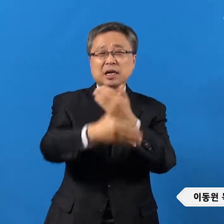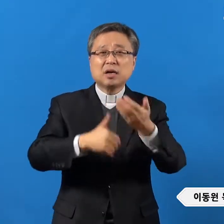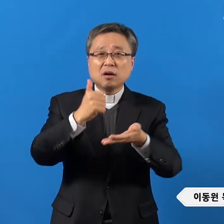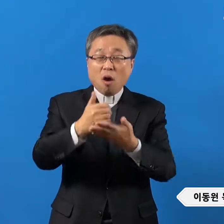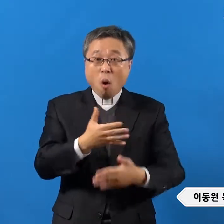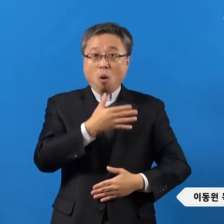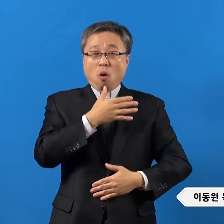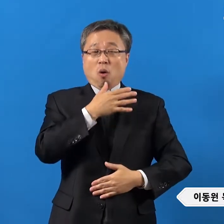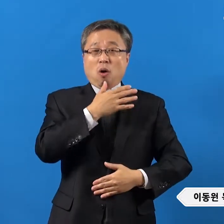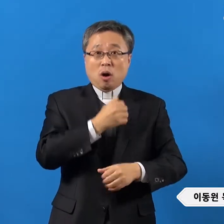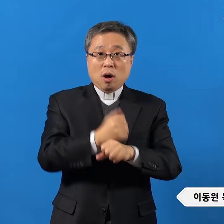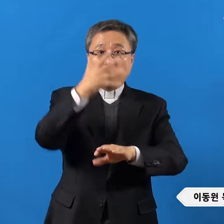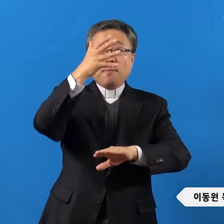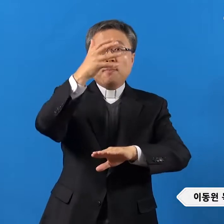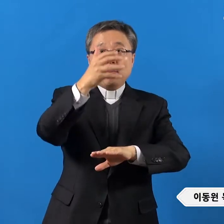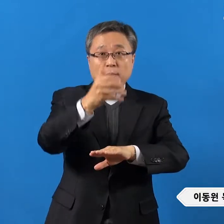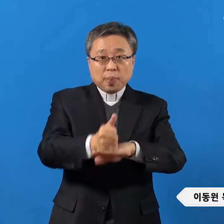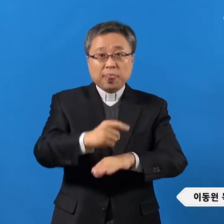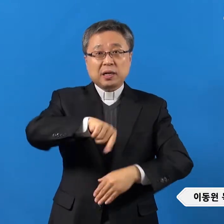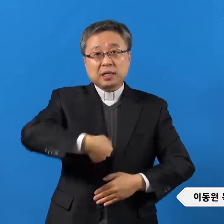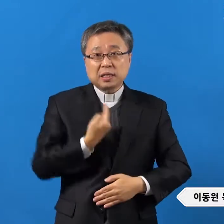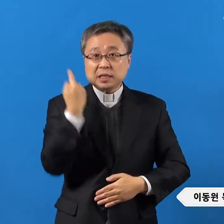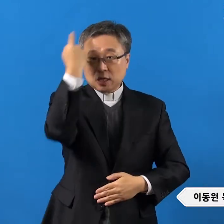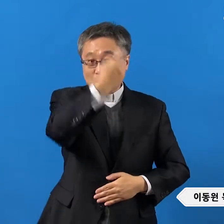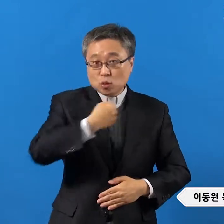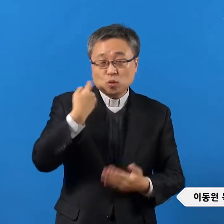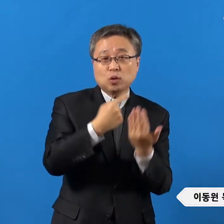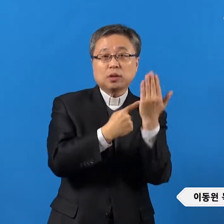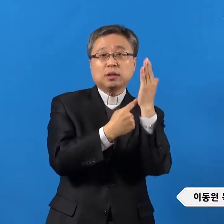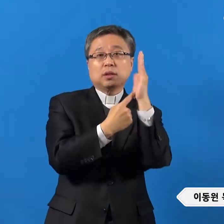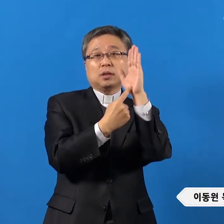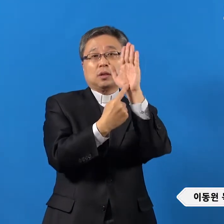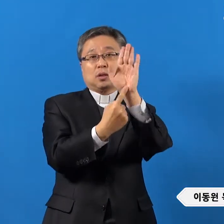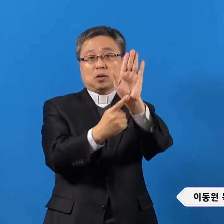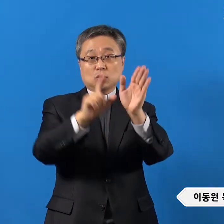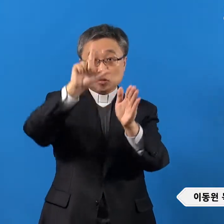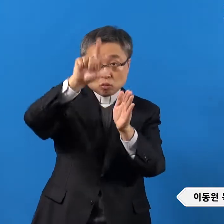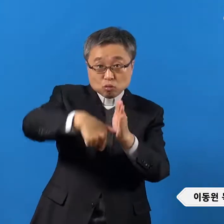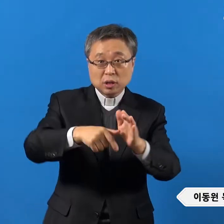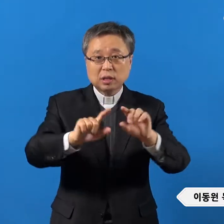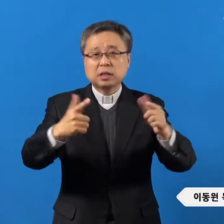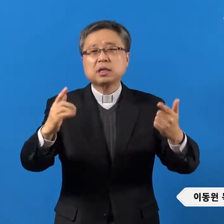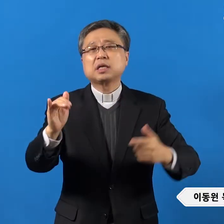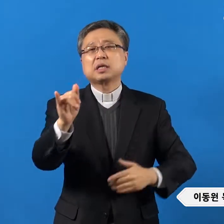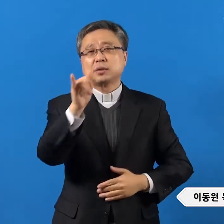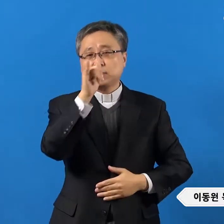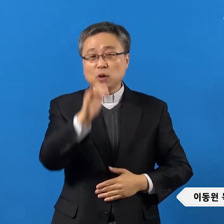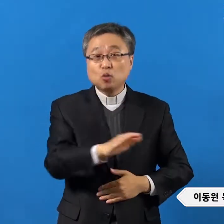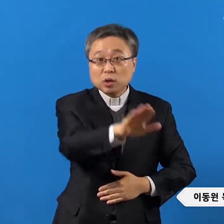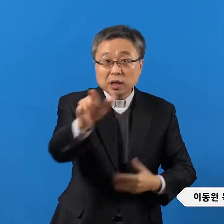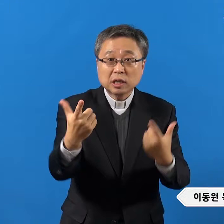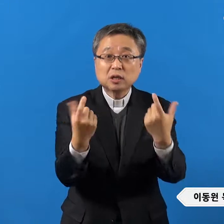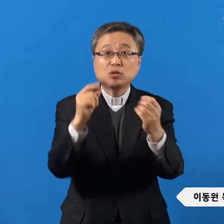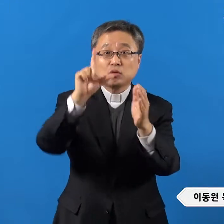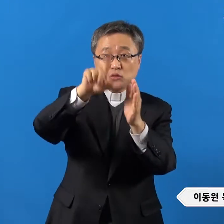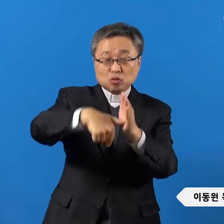문득 그리고 마침내 자신의 얼굴을 드러내는 그런 순간들이 있습니다. 우리는 그런 순간들을